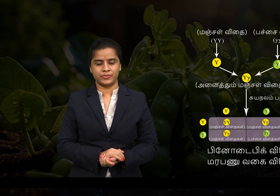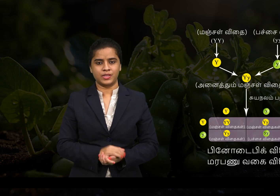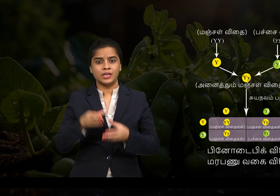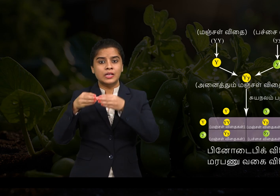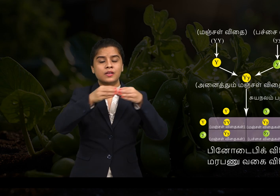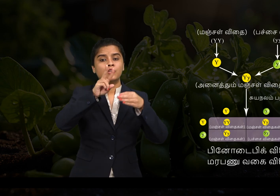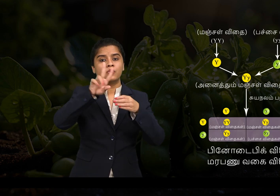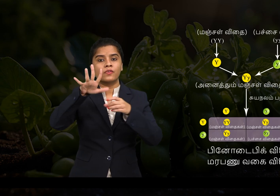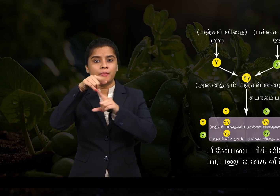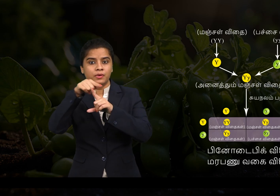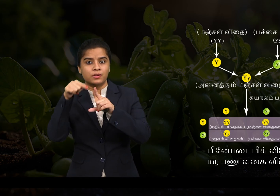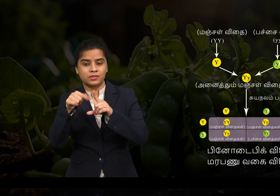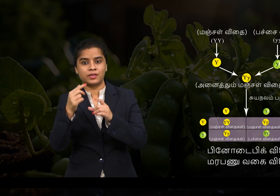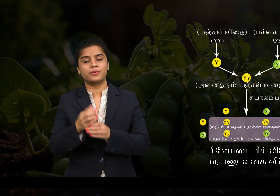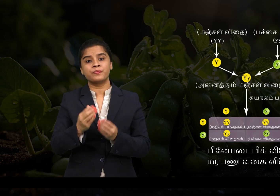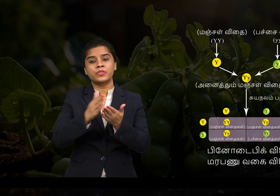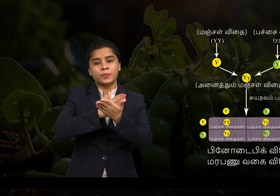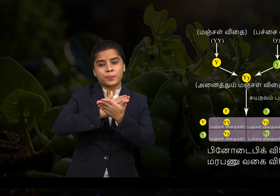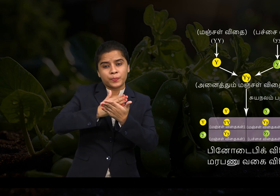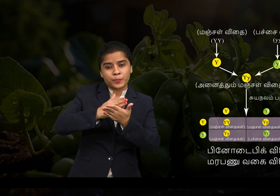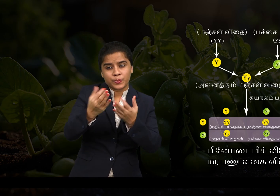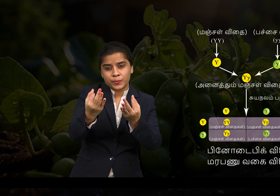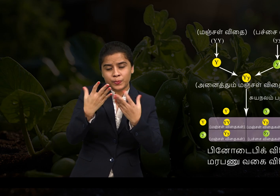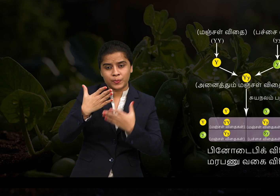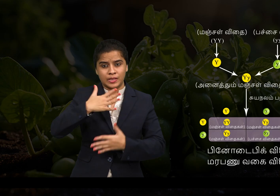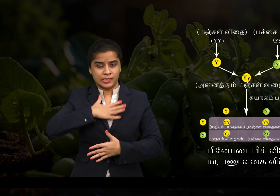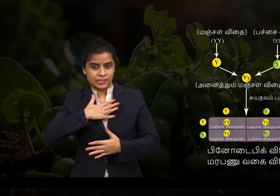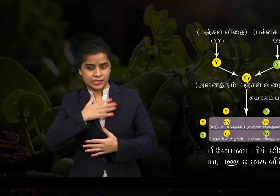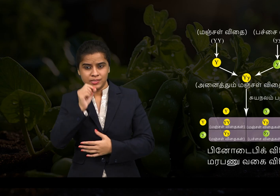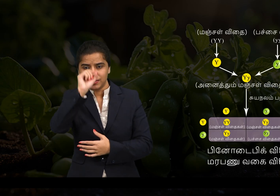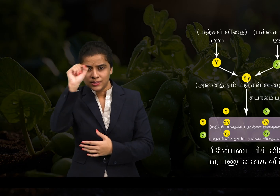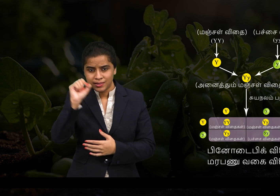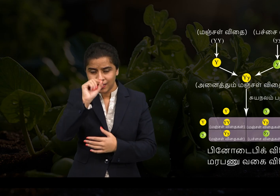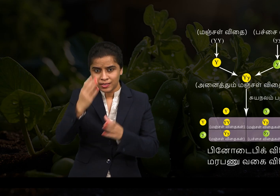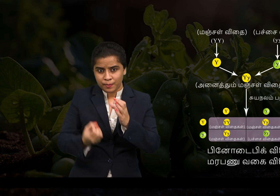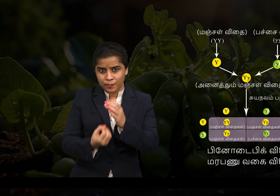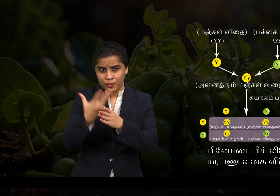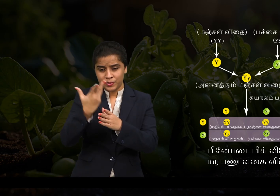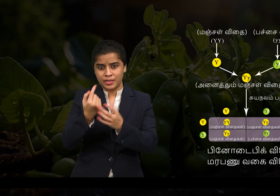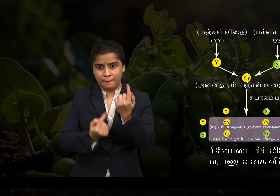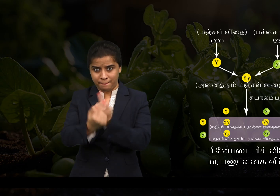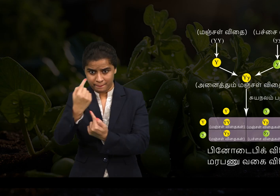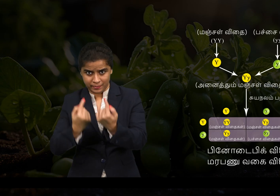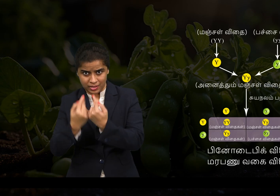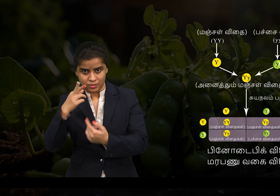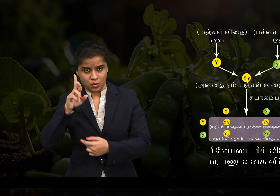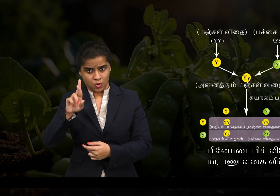மீதமுள்ள 25% தூய பச்சை விதை உற்பத்தி செய்யும் தாவரங்கள்